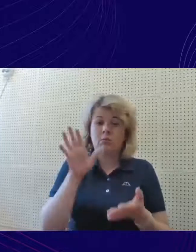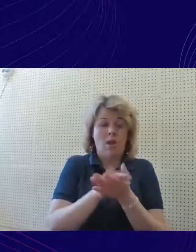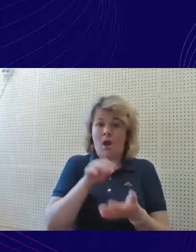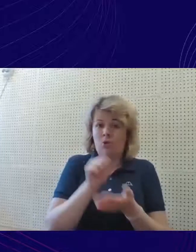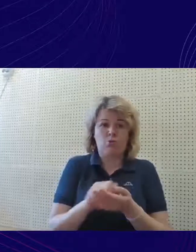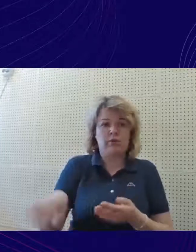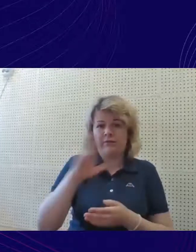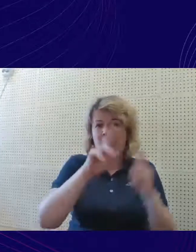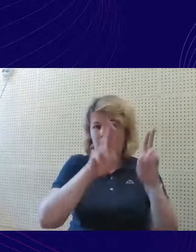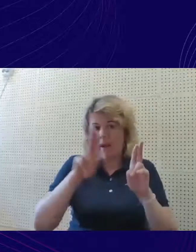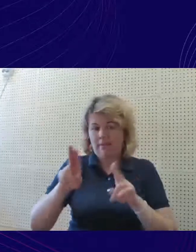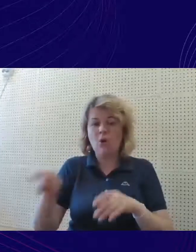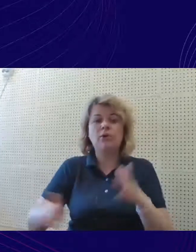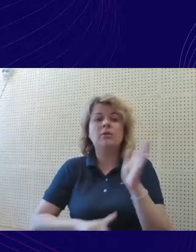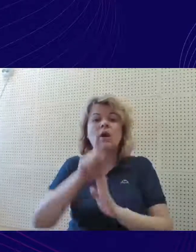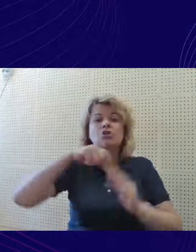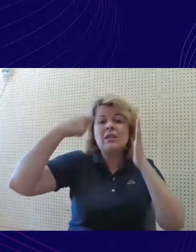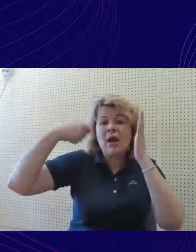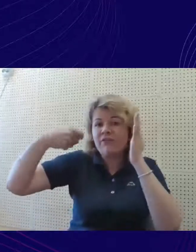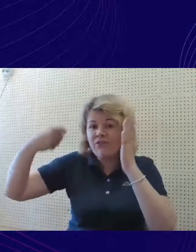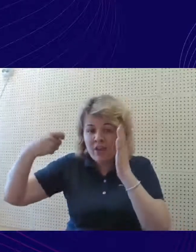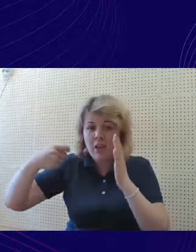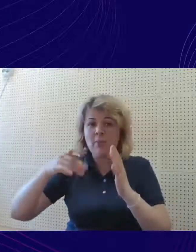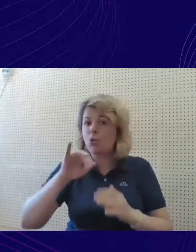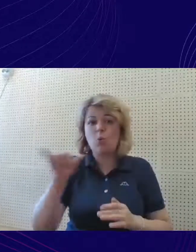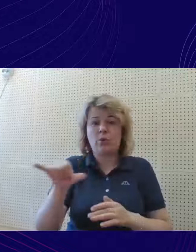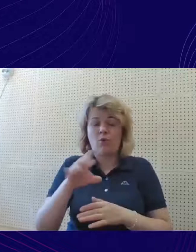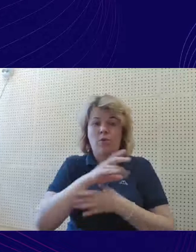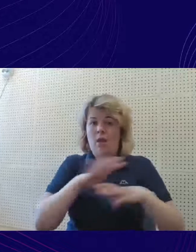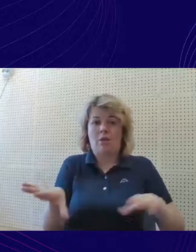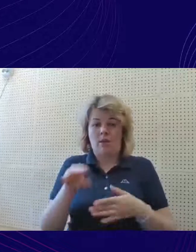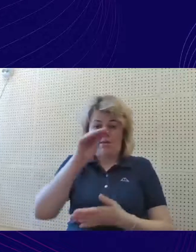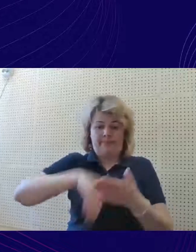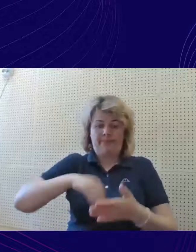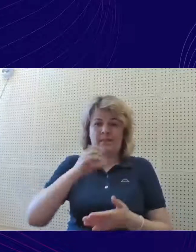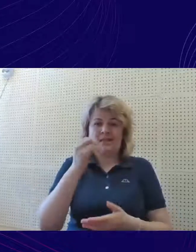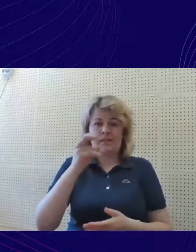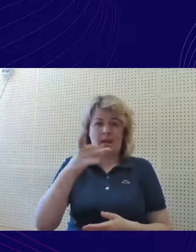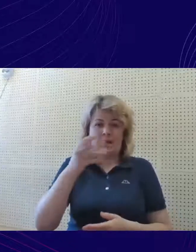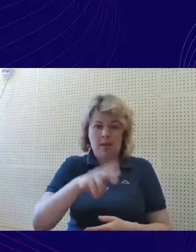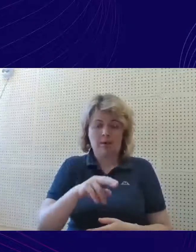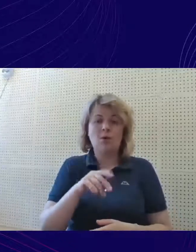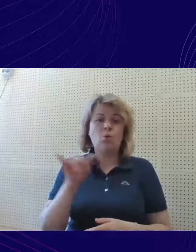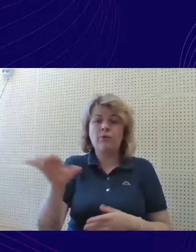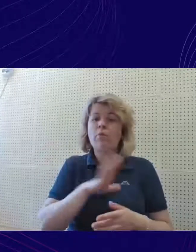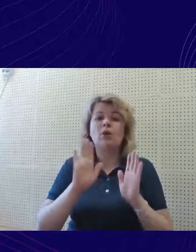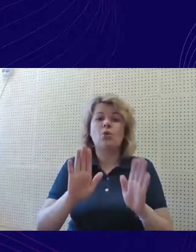не имея сценария. У него была книга, он купил право экранизации